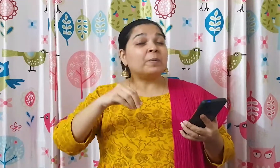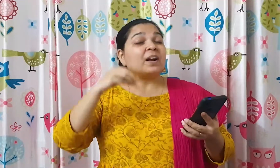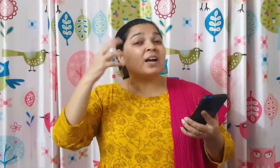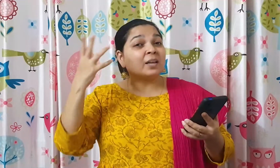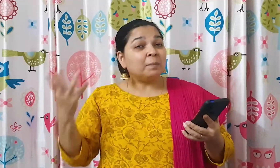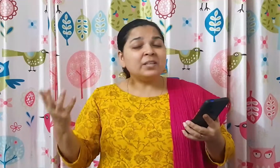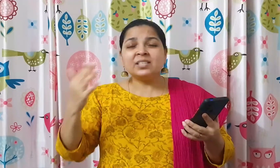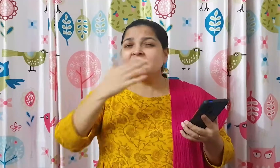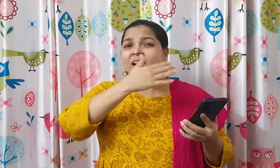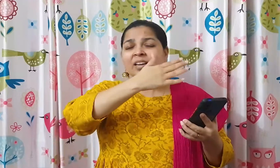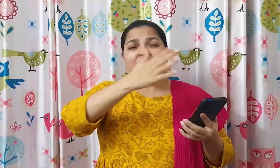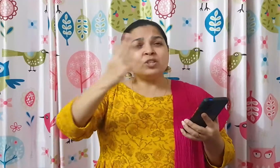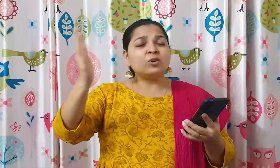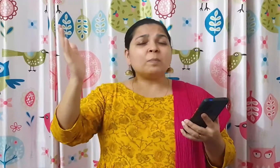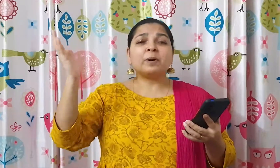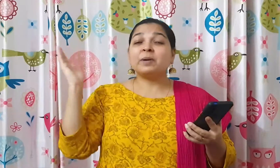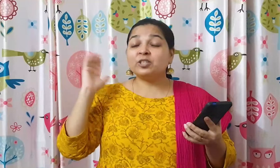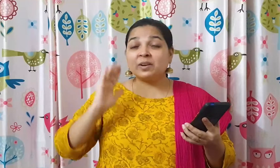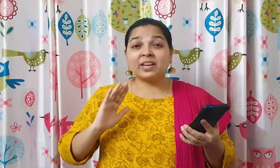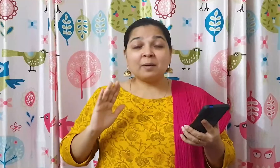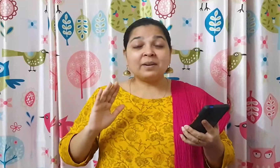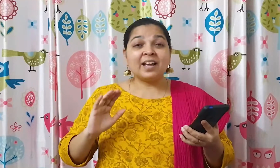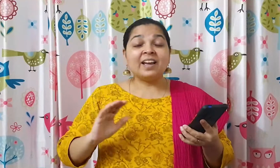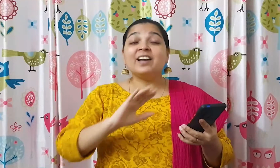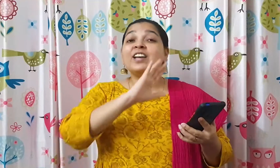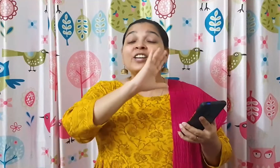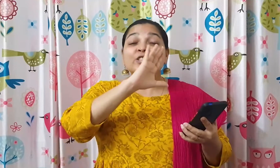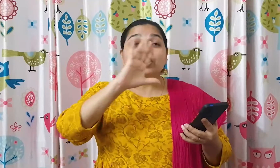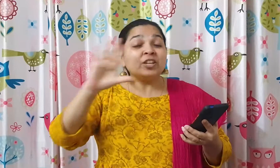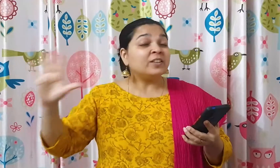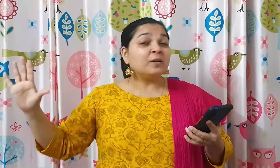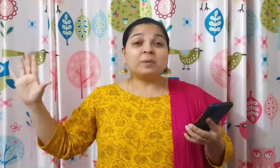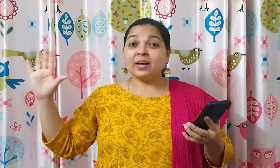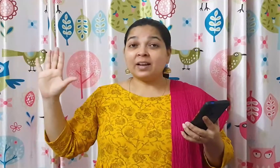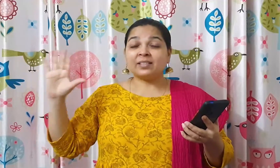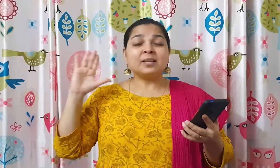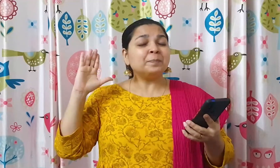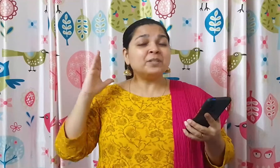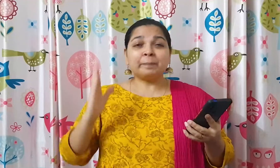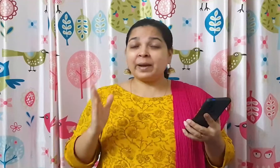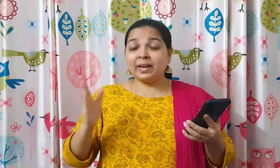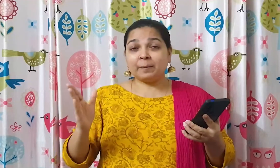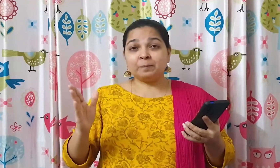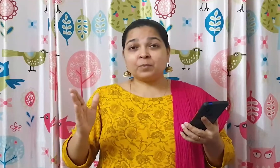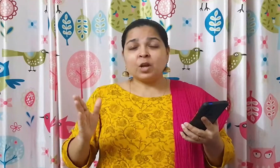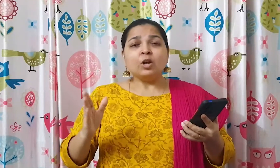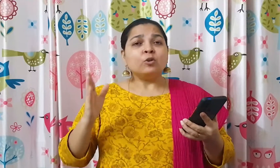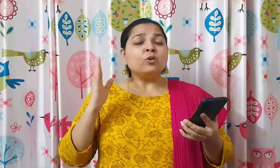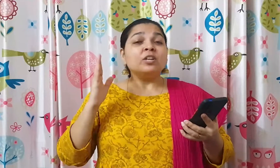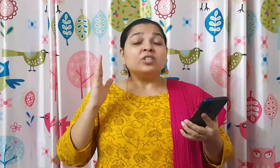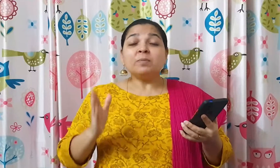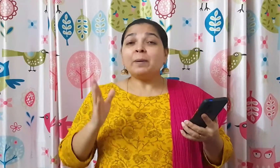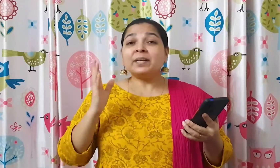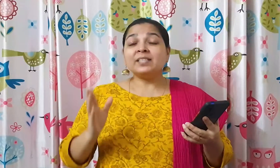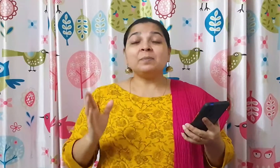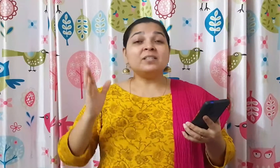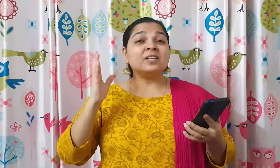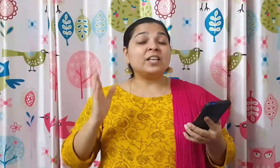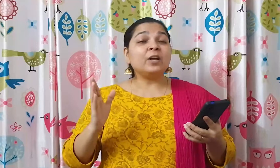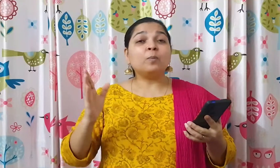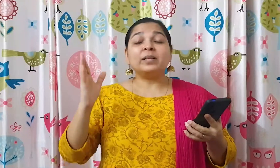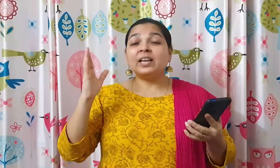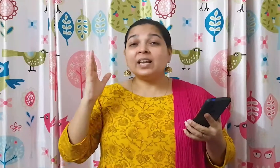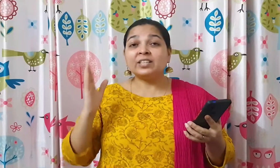মহিলাগৰাকী সুস্থ হৈ পৰিল। আপুনি সম্পূৰ্ণ কৰিব নোৱাৰাকৈ কোনো ধৰণৰ সপোনেই ডাঙৰ নহয়